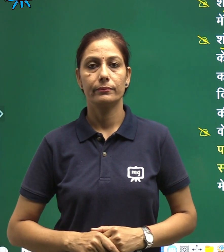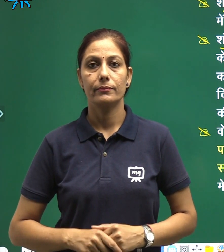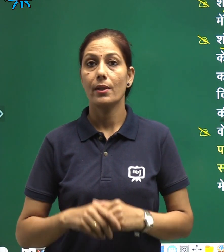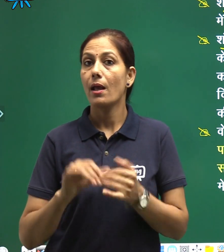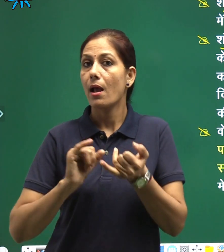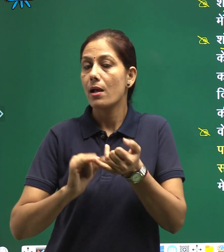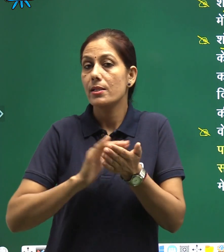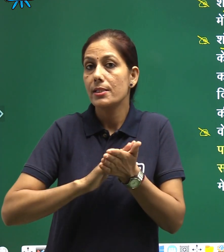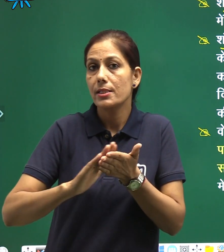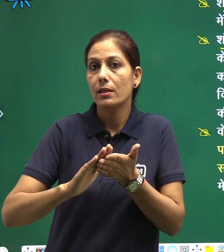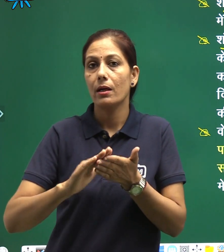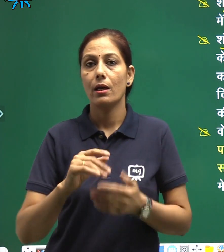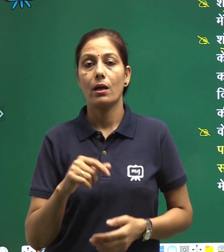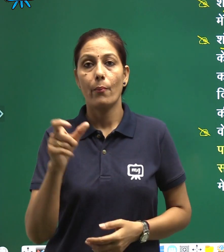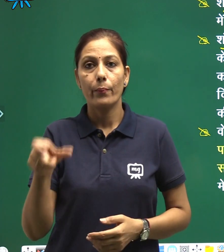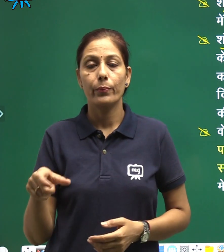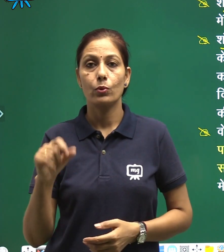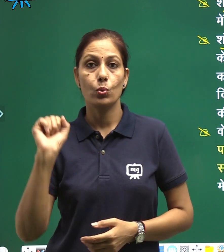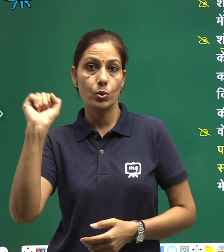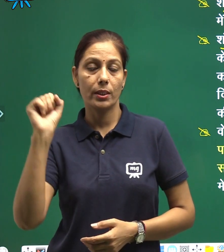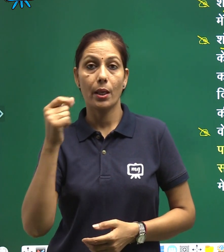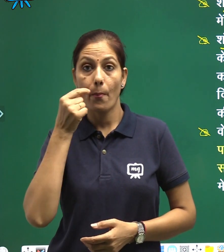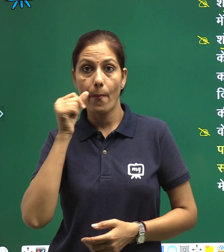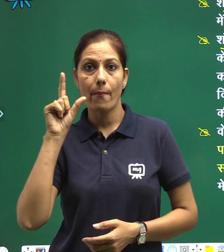शंकर व उसके पिताजी